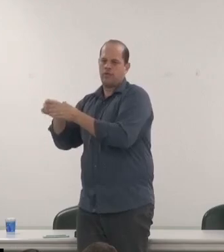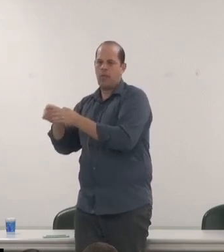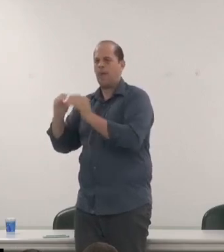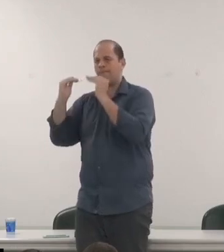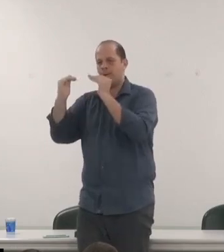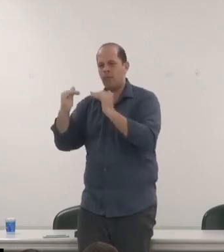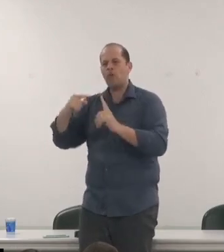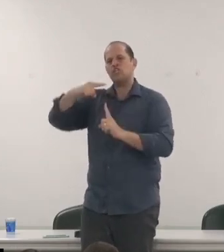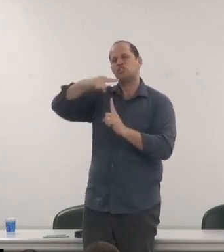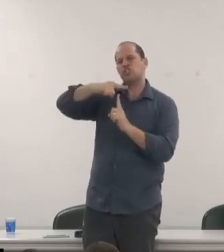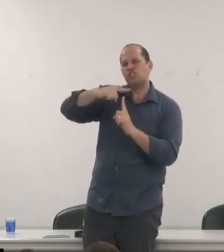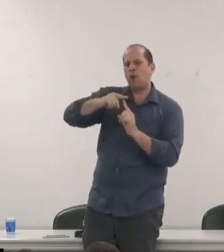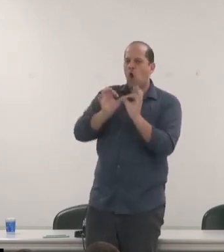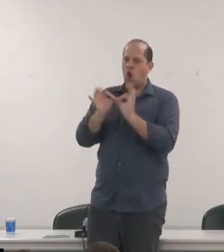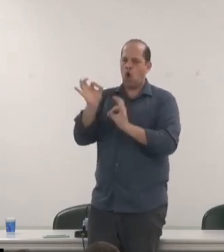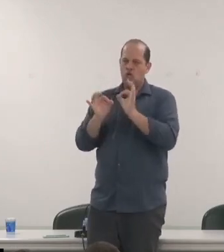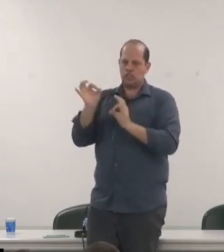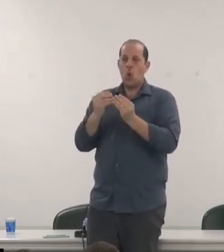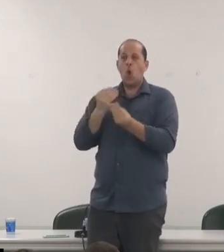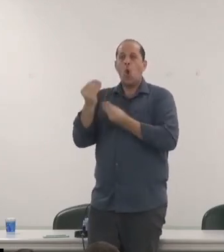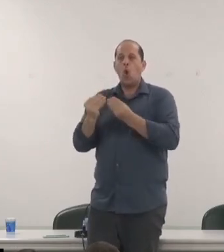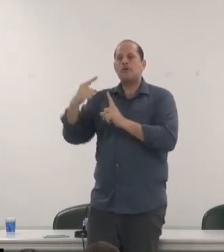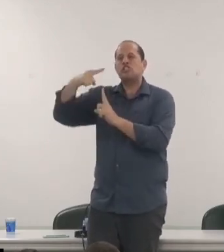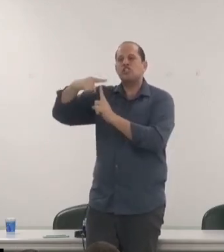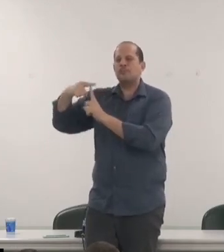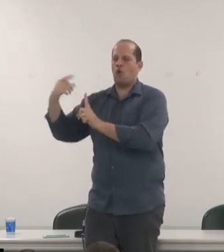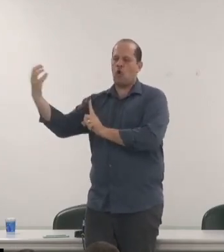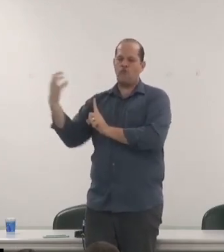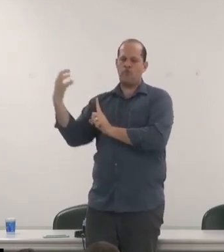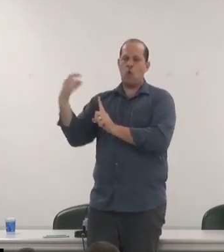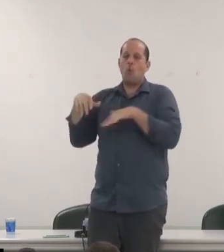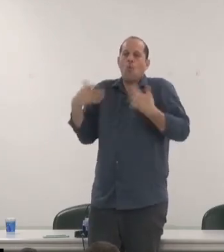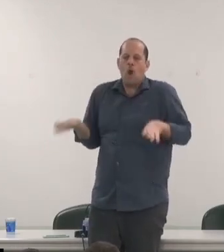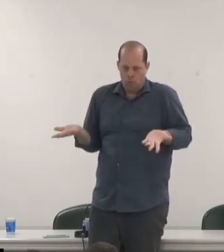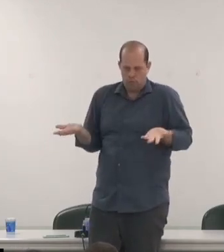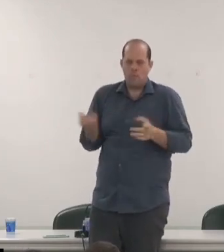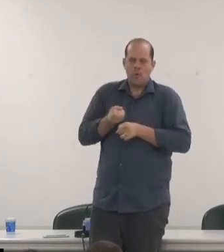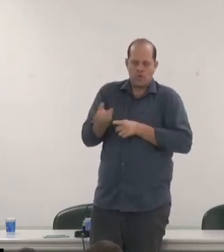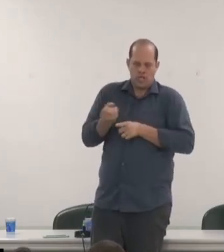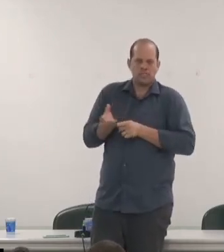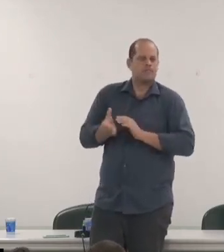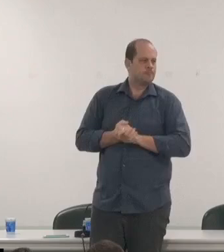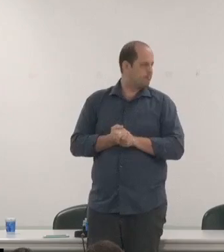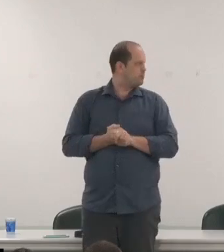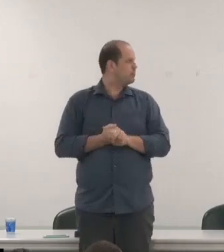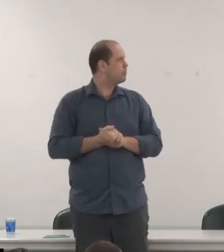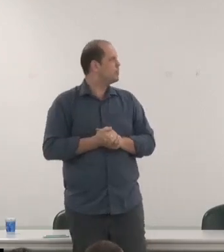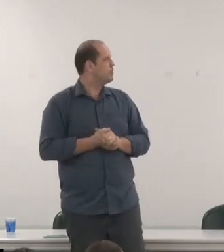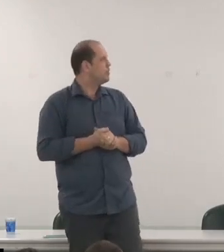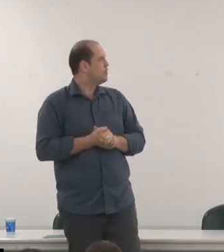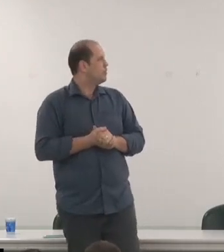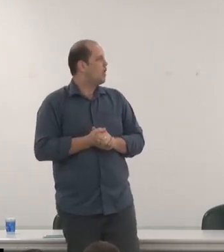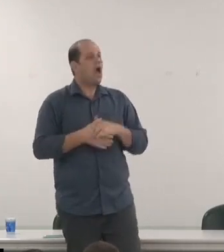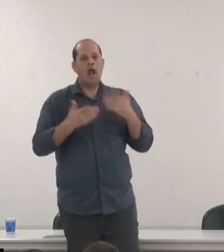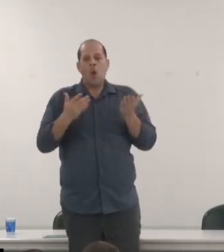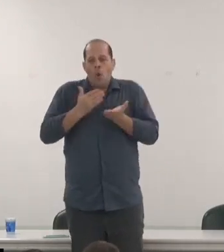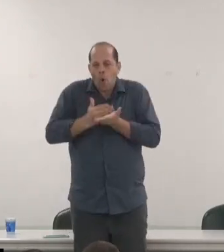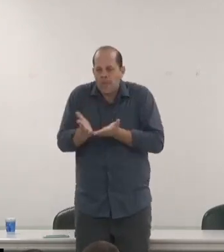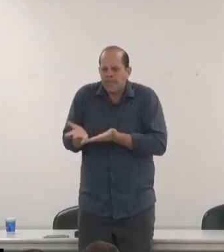influenciam e categorizar, então, que tipos de empréstimo e que tipos de influências elas exercem na